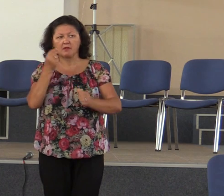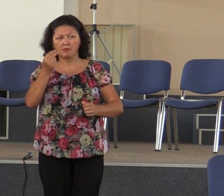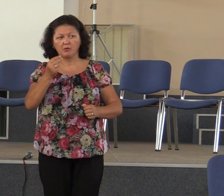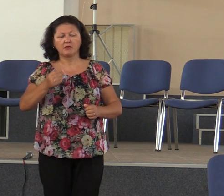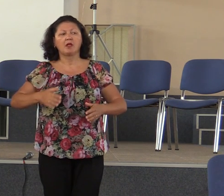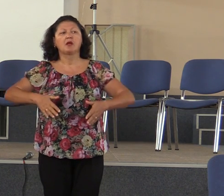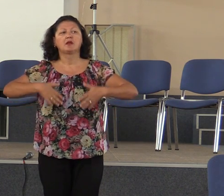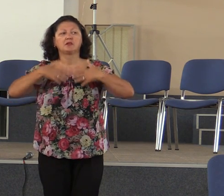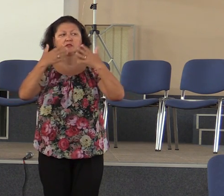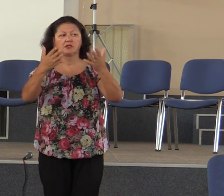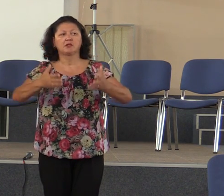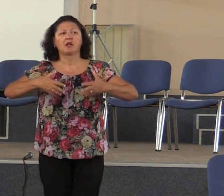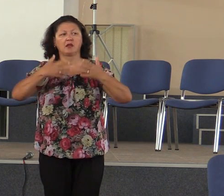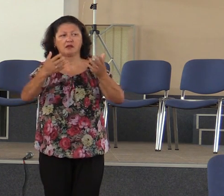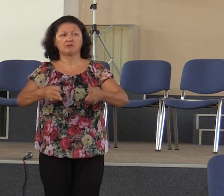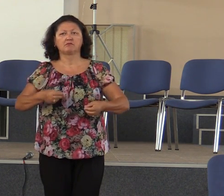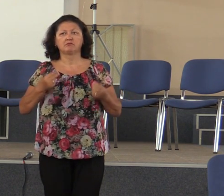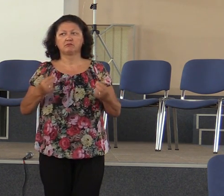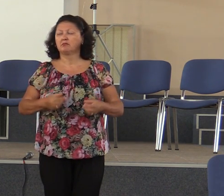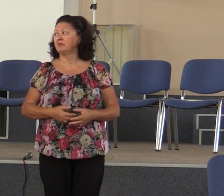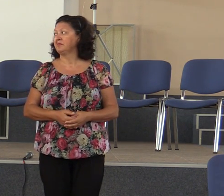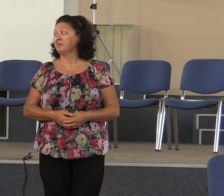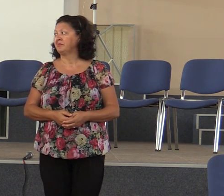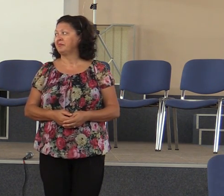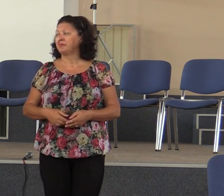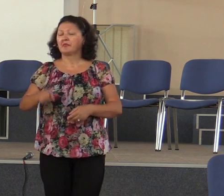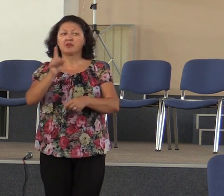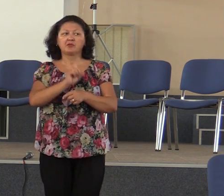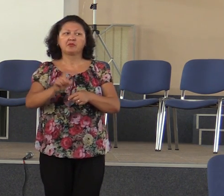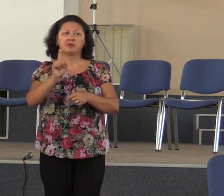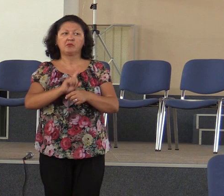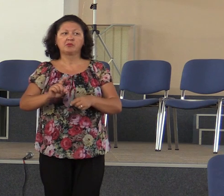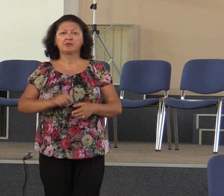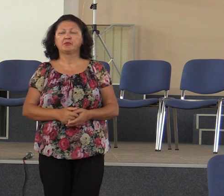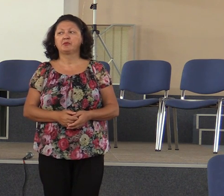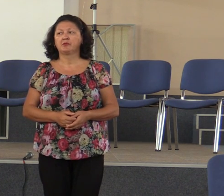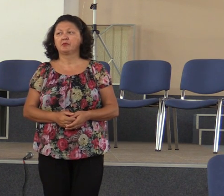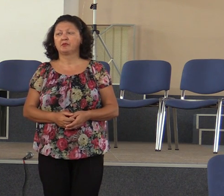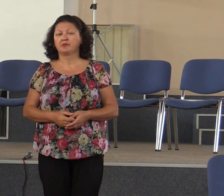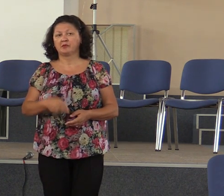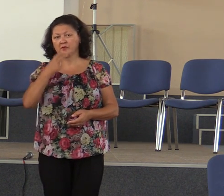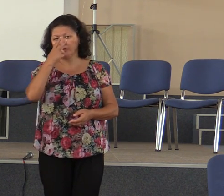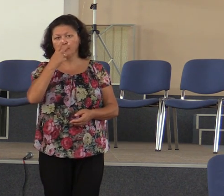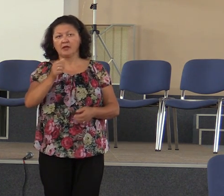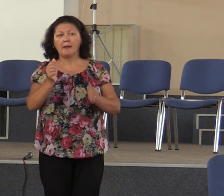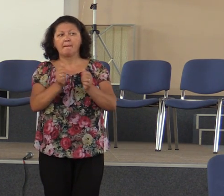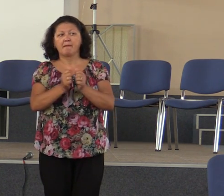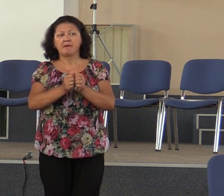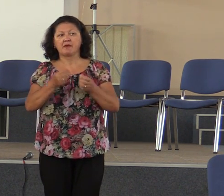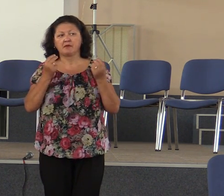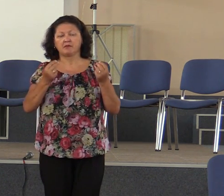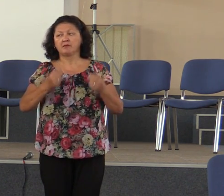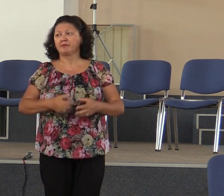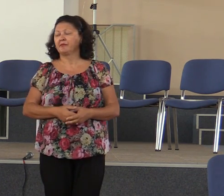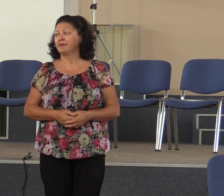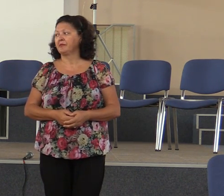Și să dai roadă. Și un ultim lucru pe care vreau să-l spun, vis-a-vis de pământ bun, e un al